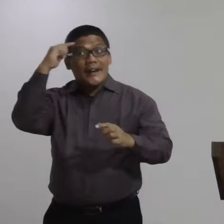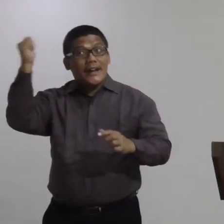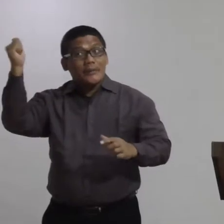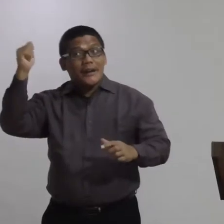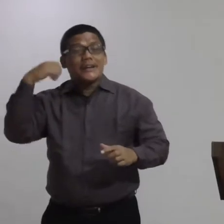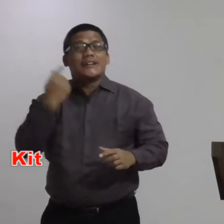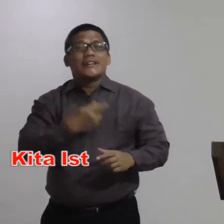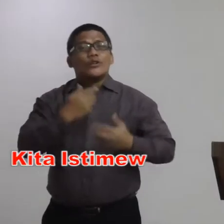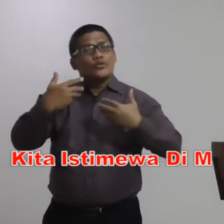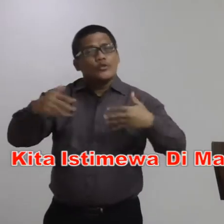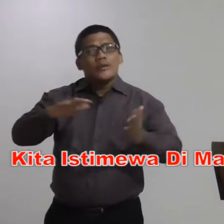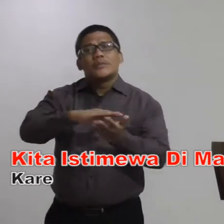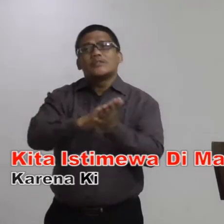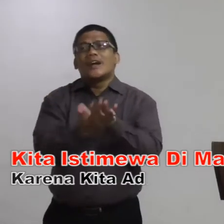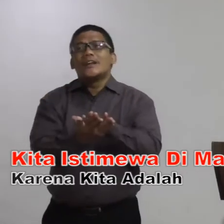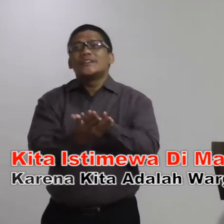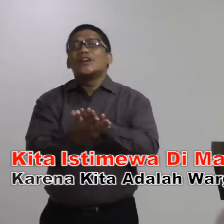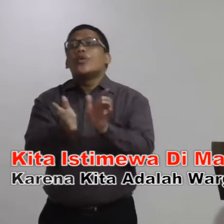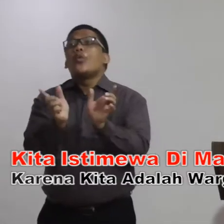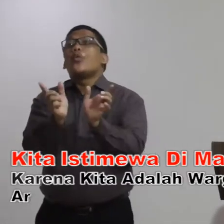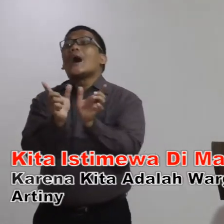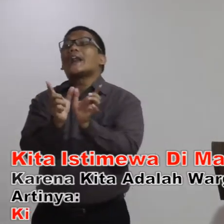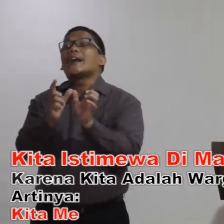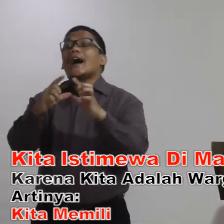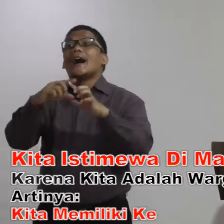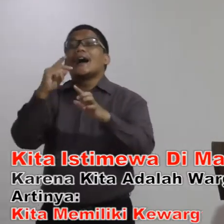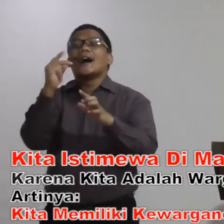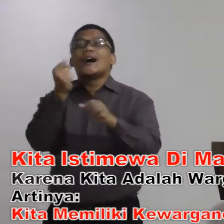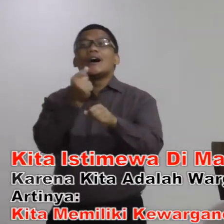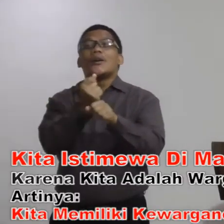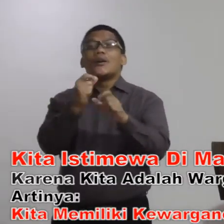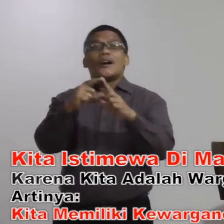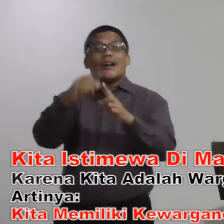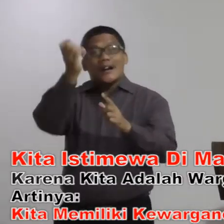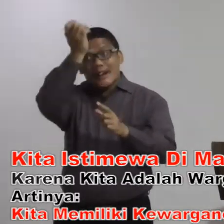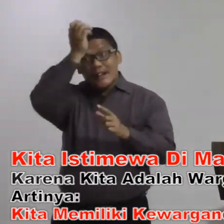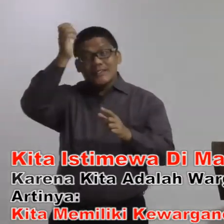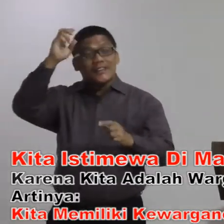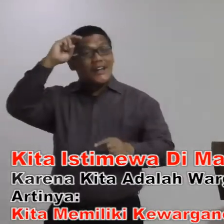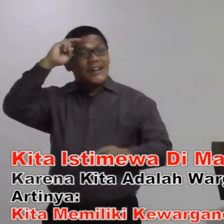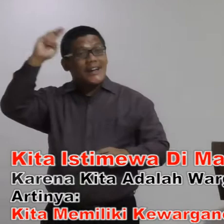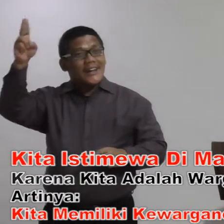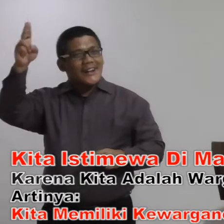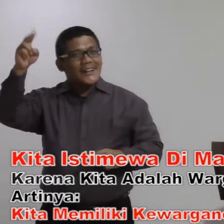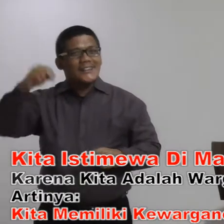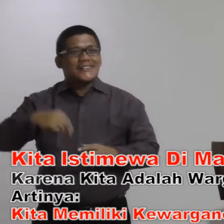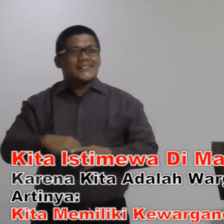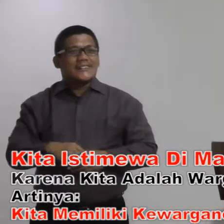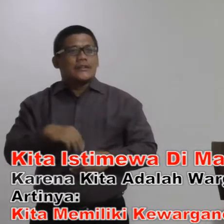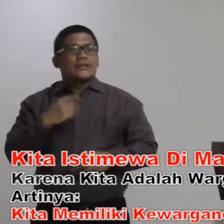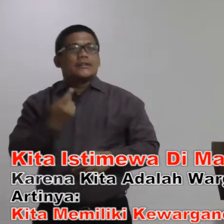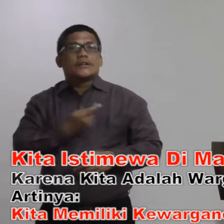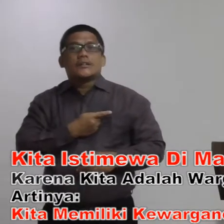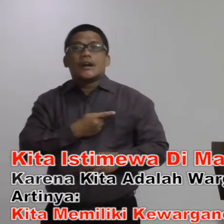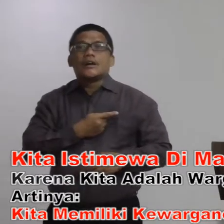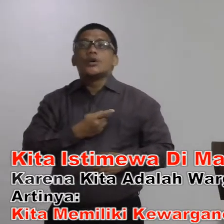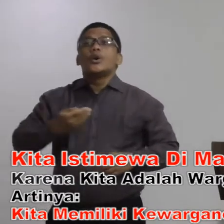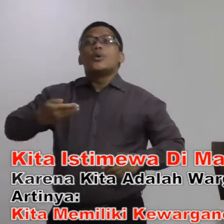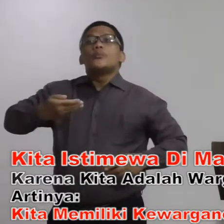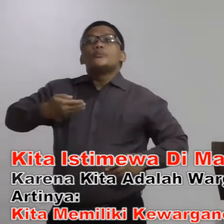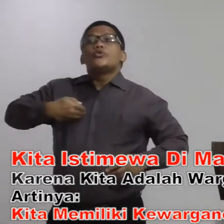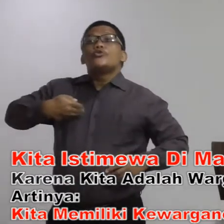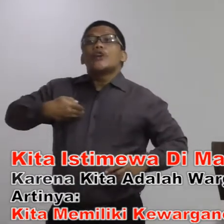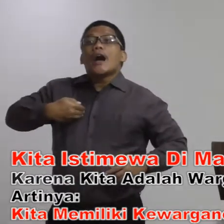Allah. Ini berarti bahwa kita adalah orang-orang yang telah memiliki satu